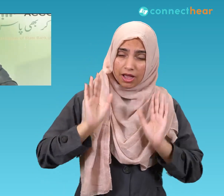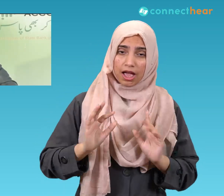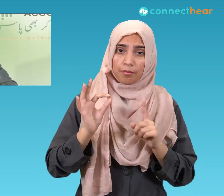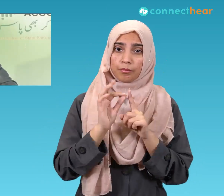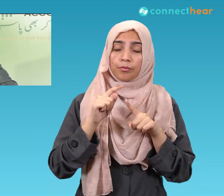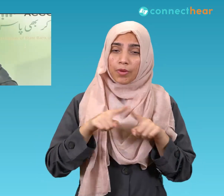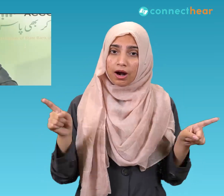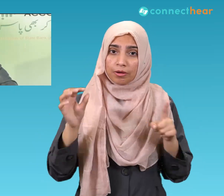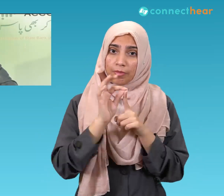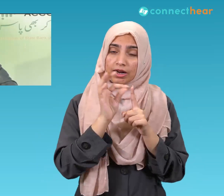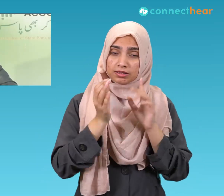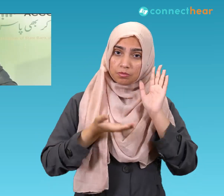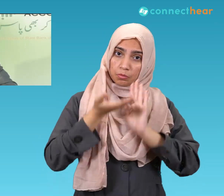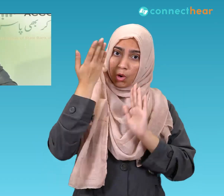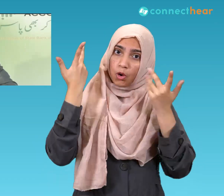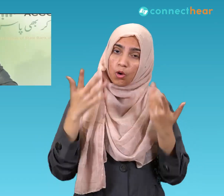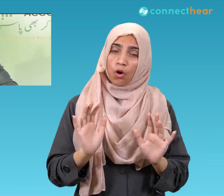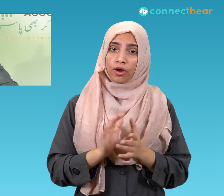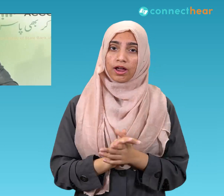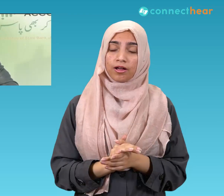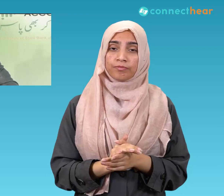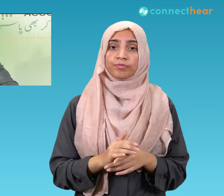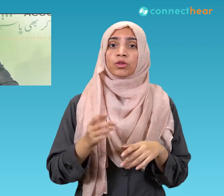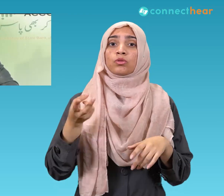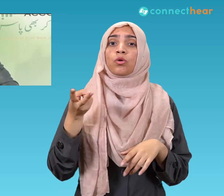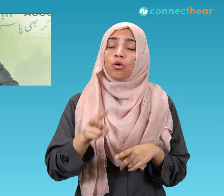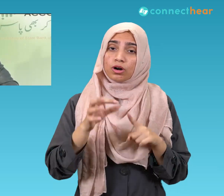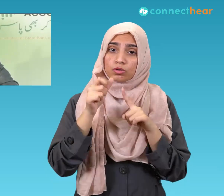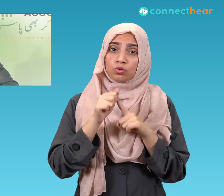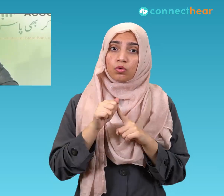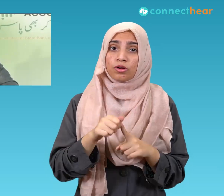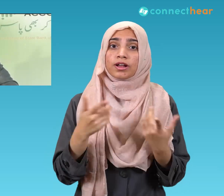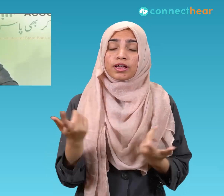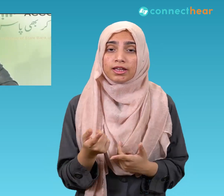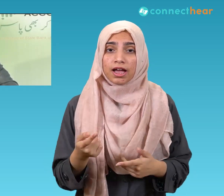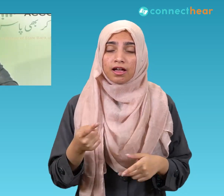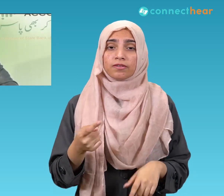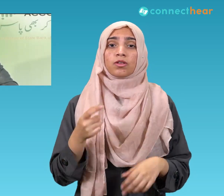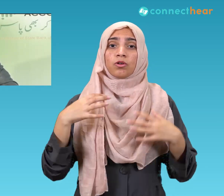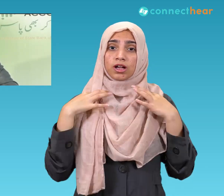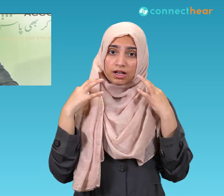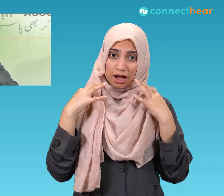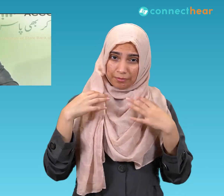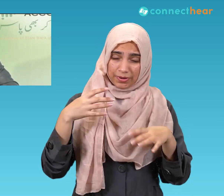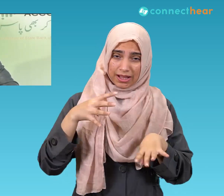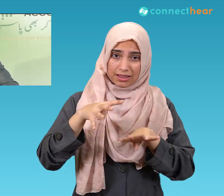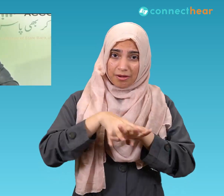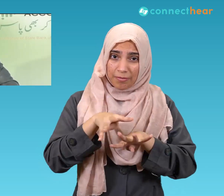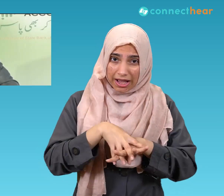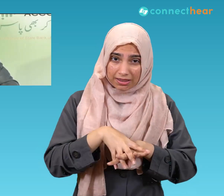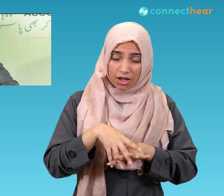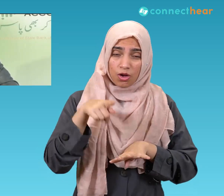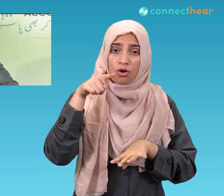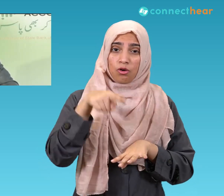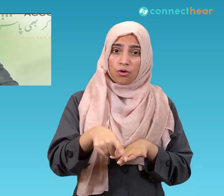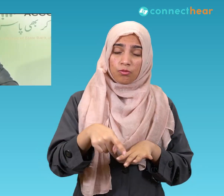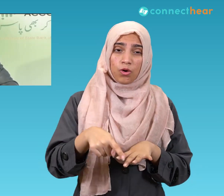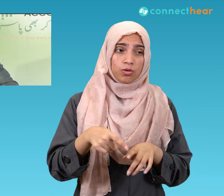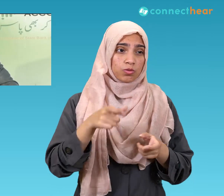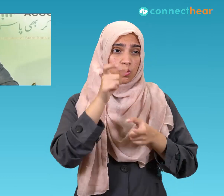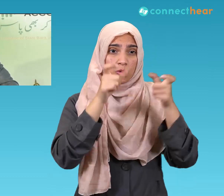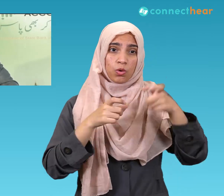رہا ہے. آج جدھر ایک وقت پہ ٹیکسٹائل ملز بند کر کے اور ریل اسٹیٹ میں لوگ جا رہے